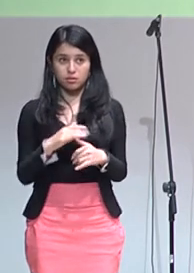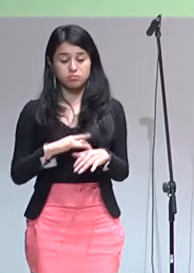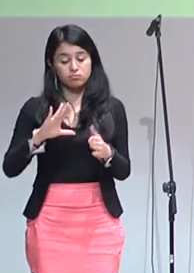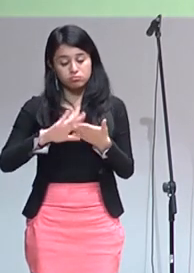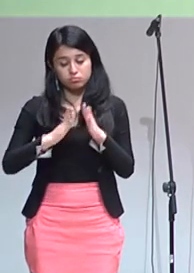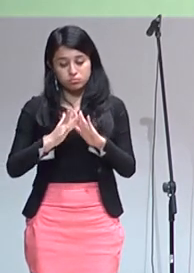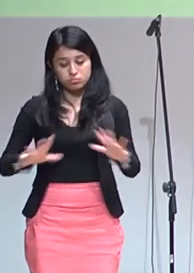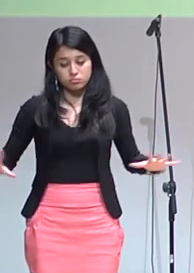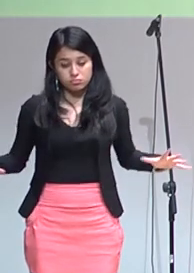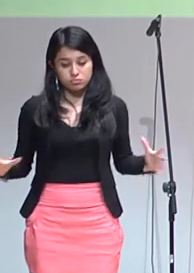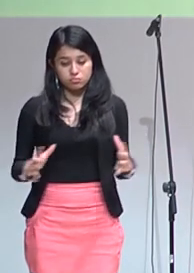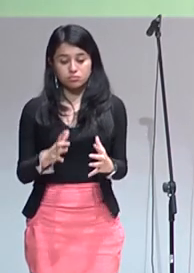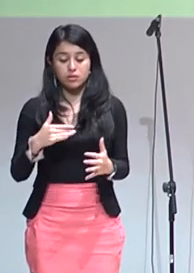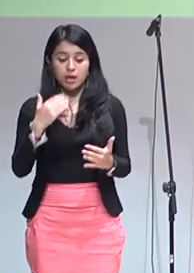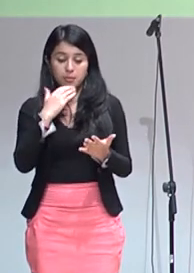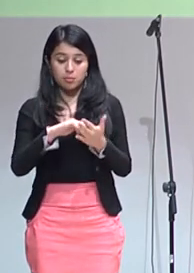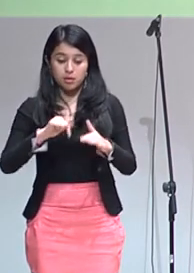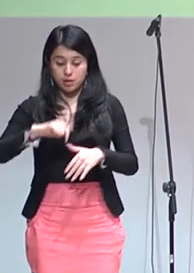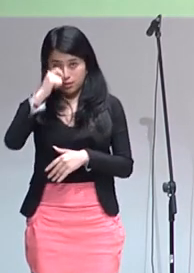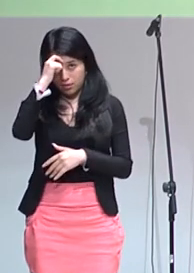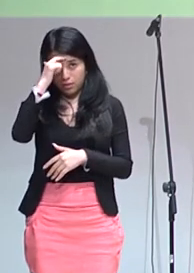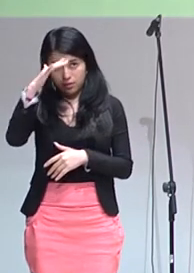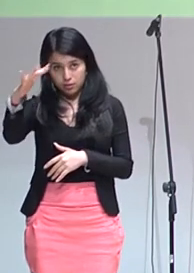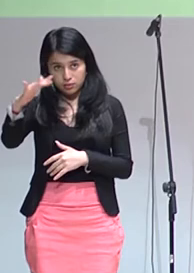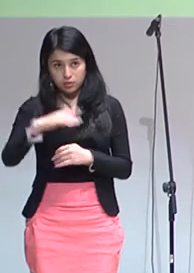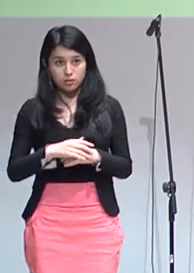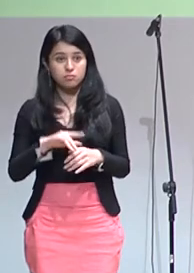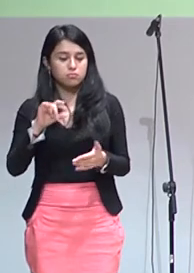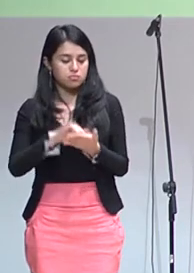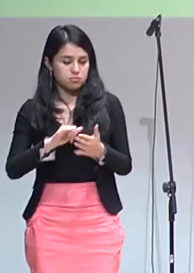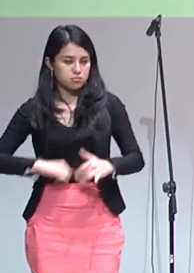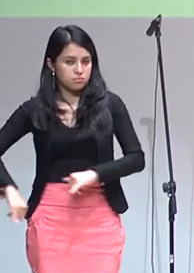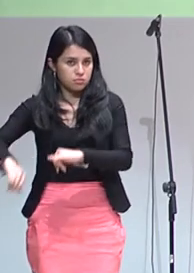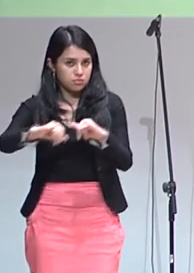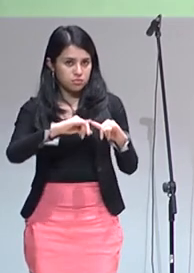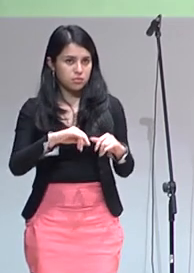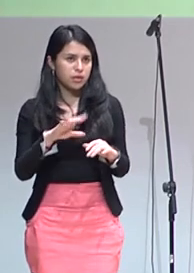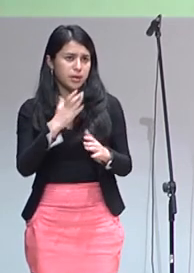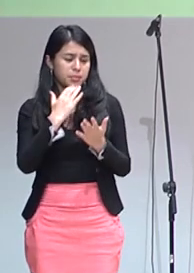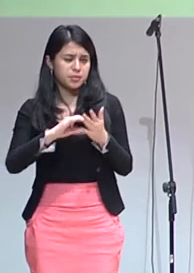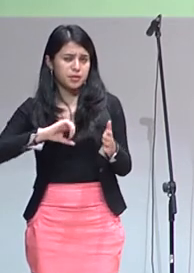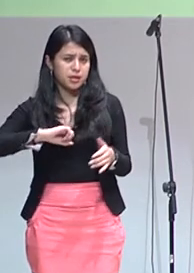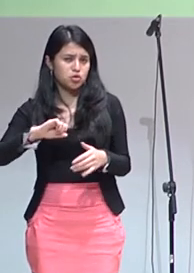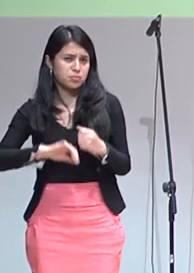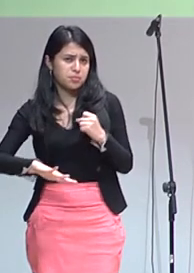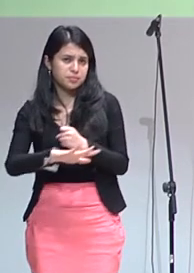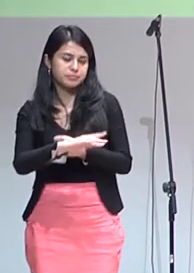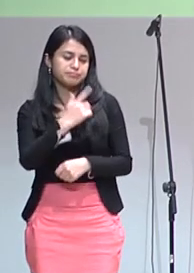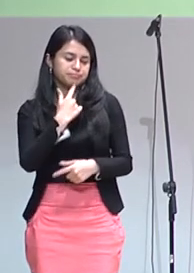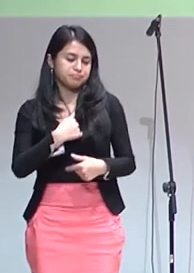y esta que está cerca de Cartagena no tenemos unos derechos que son básicos. Y me decía, profesor, mire,